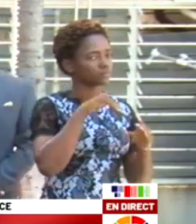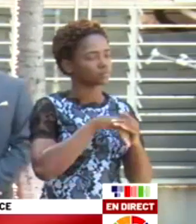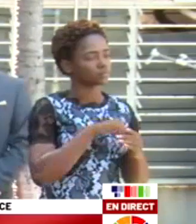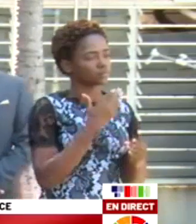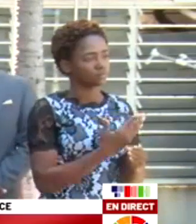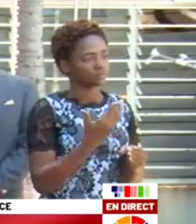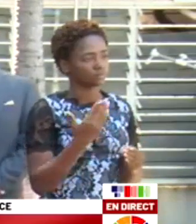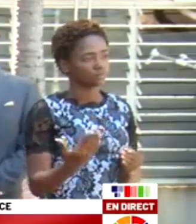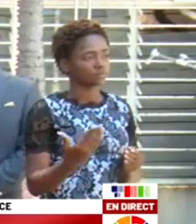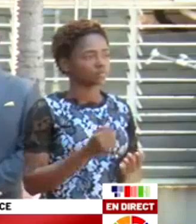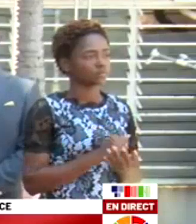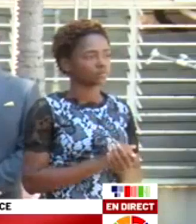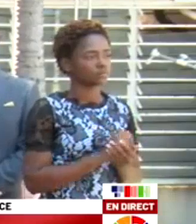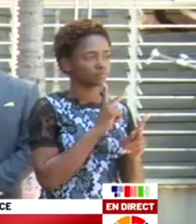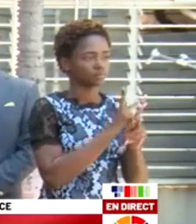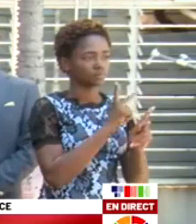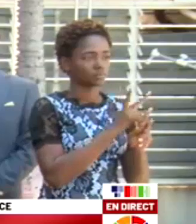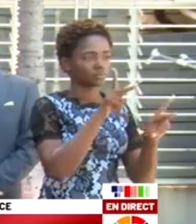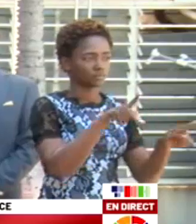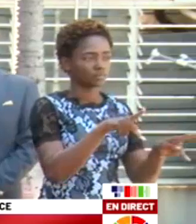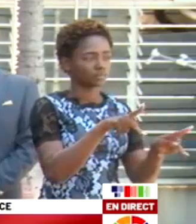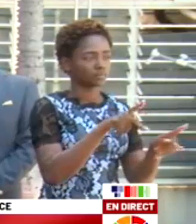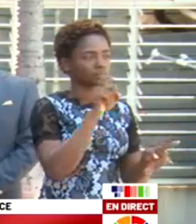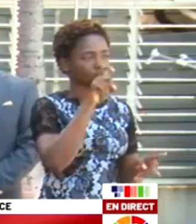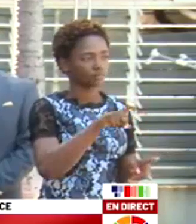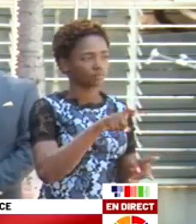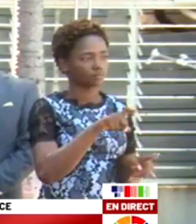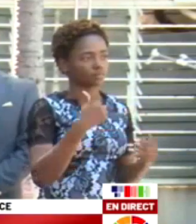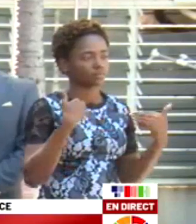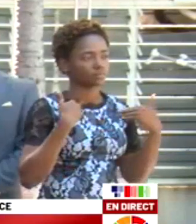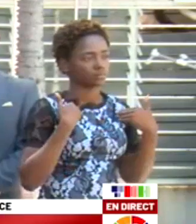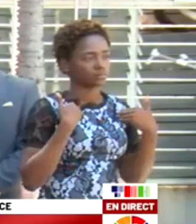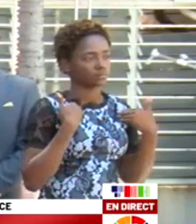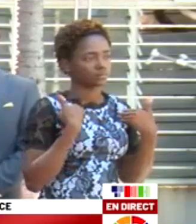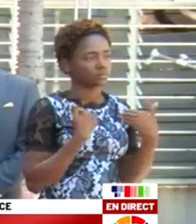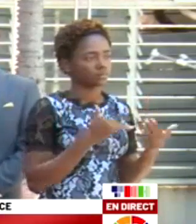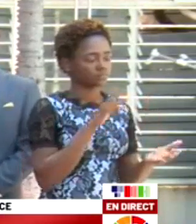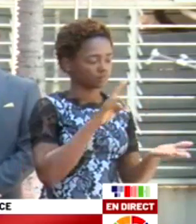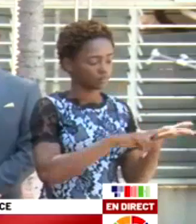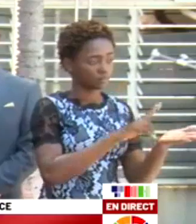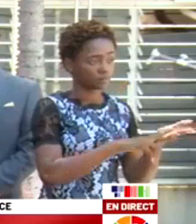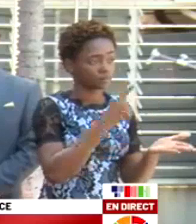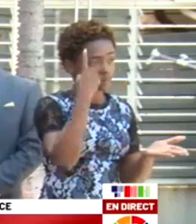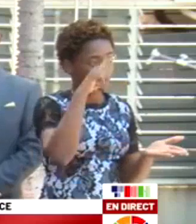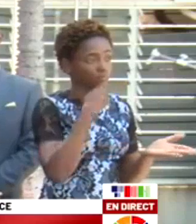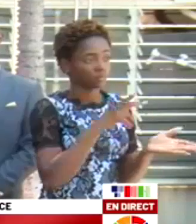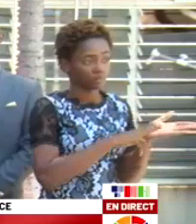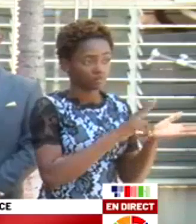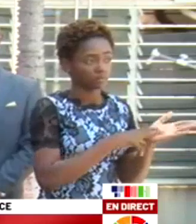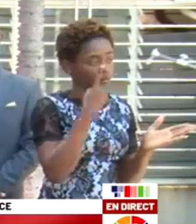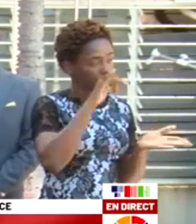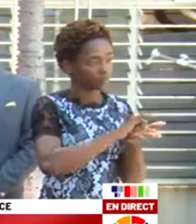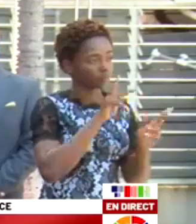dans les affaires qui sont monde, mais faut que nous gagnons preuve et bon j'en preuve. C'est pour